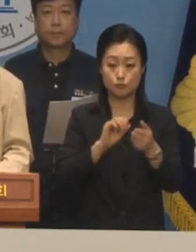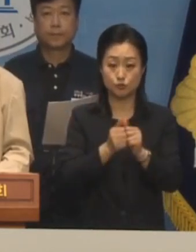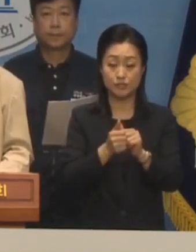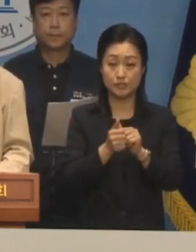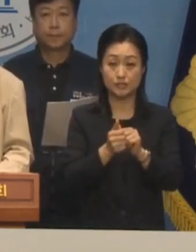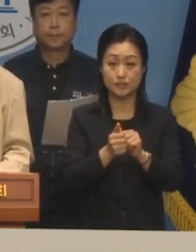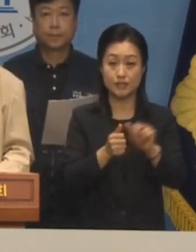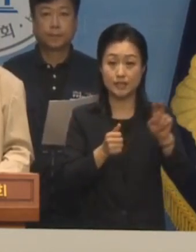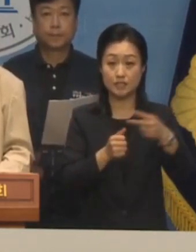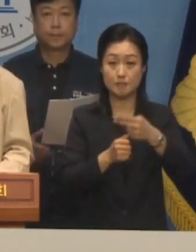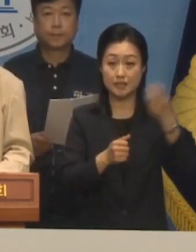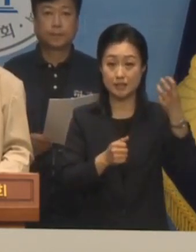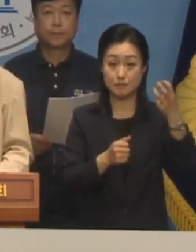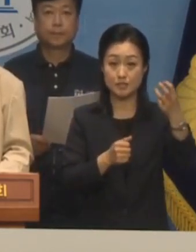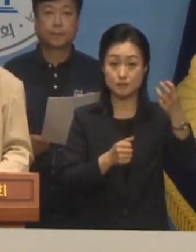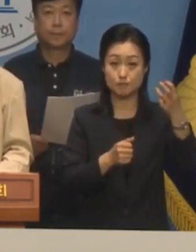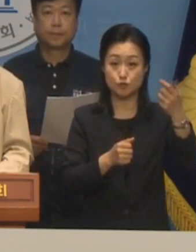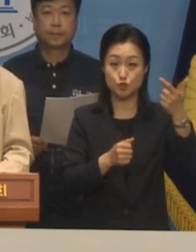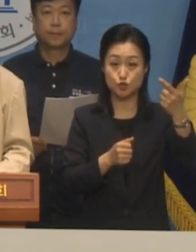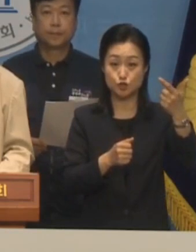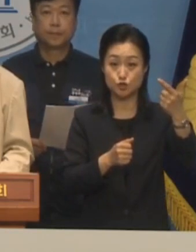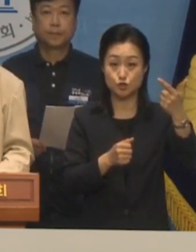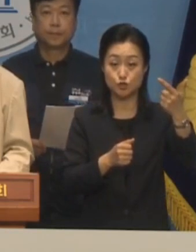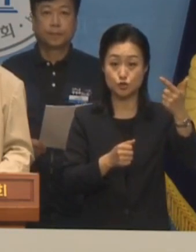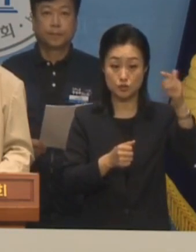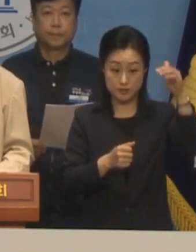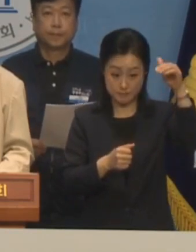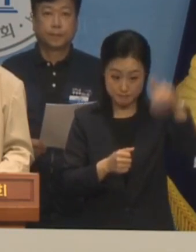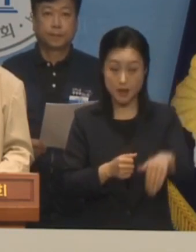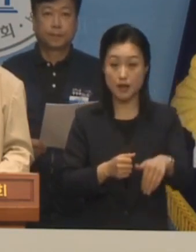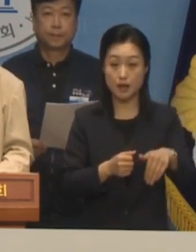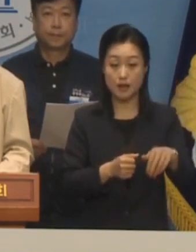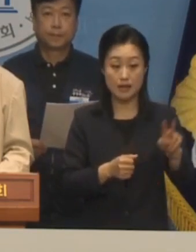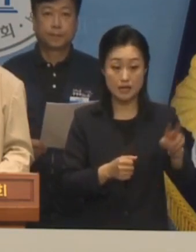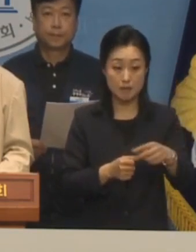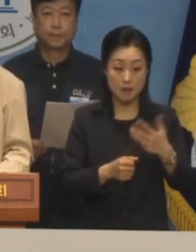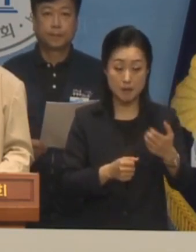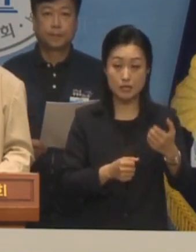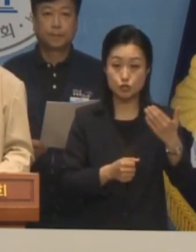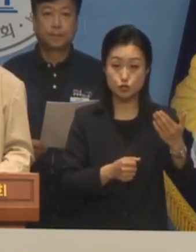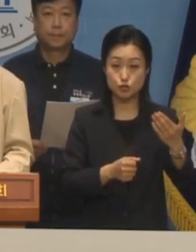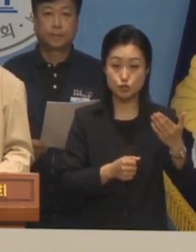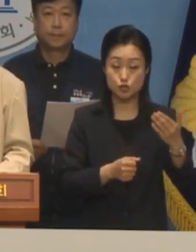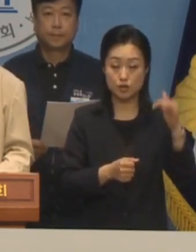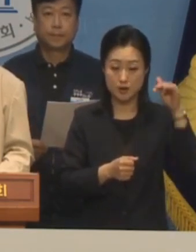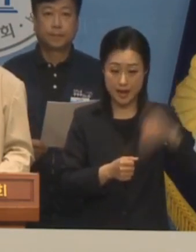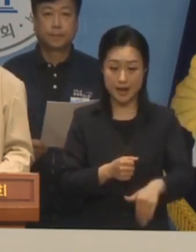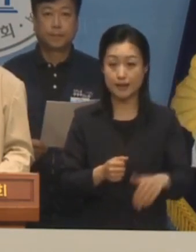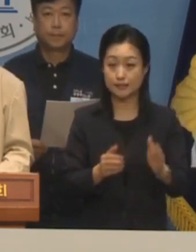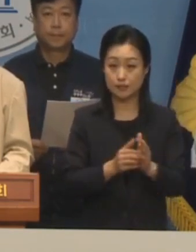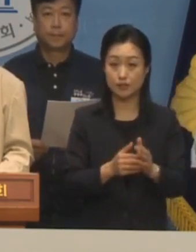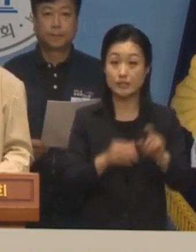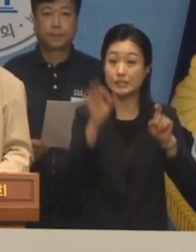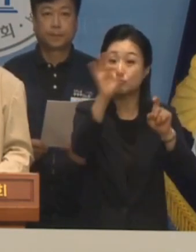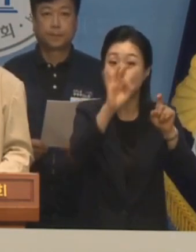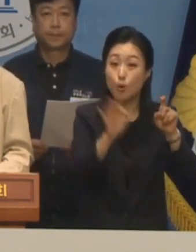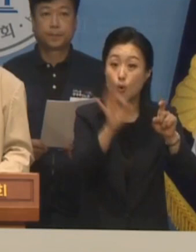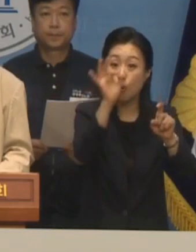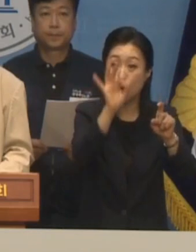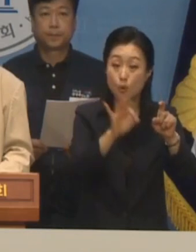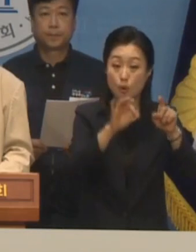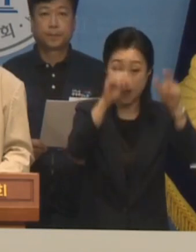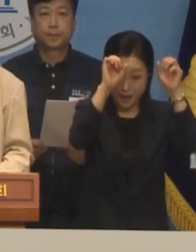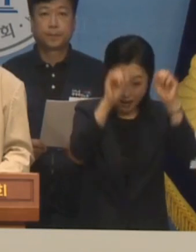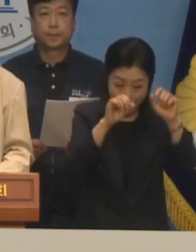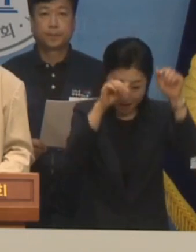종합주가지수는 236포인트, 장중에는 289포인트가 하락했습니다. 10%가 넘는